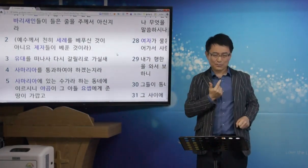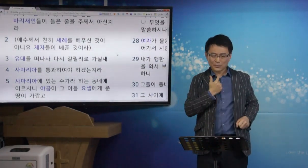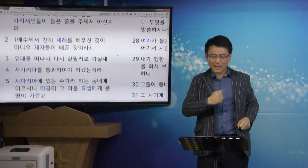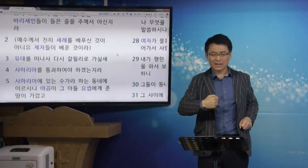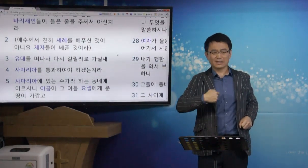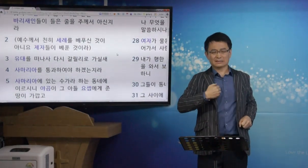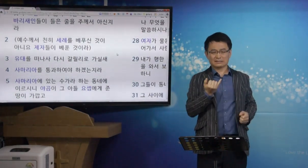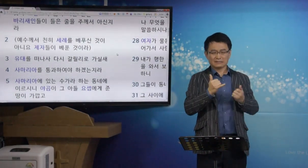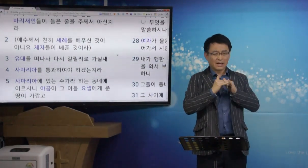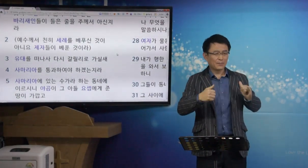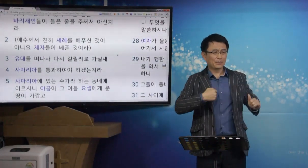남자가 많은